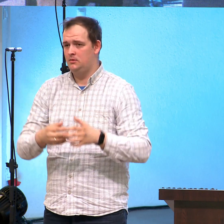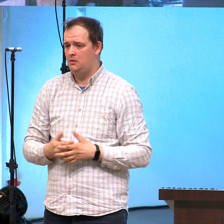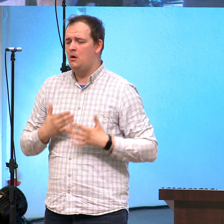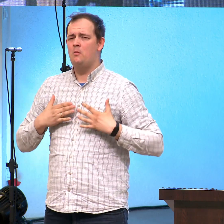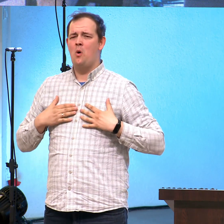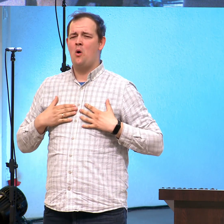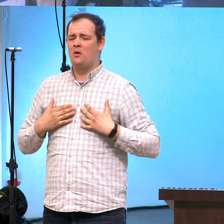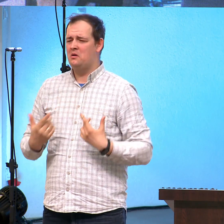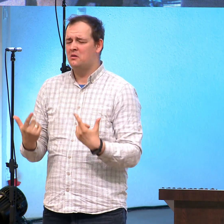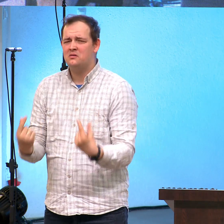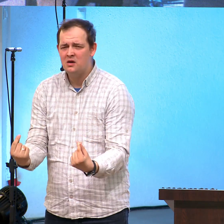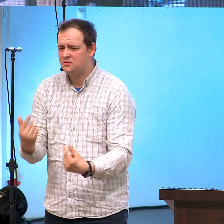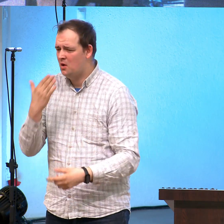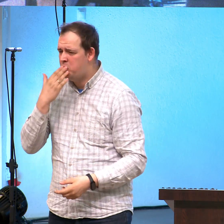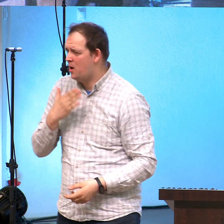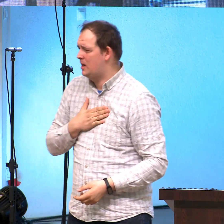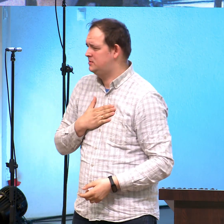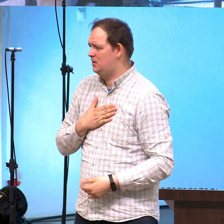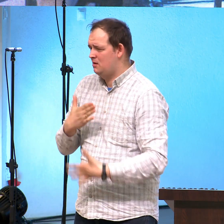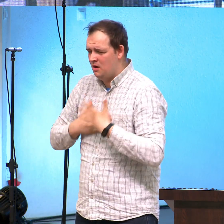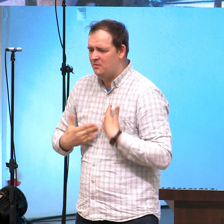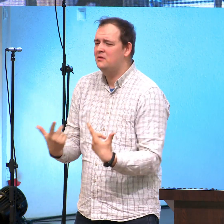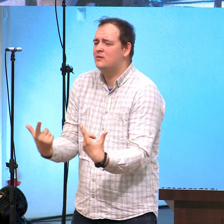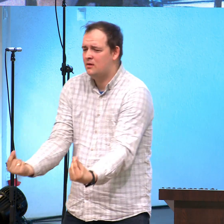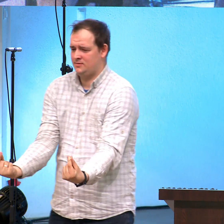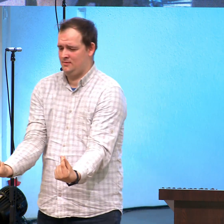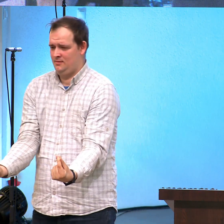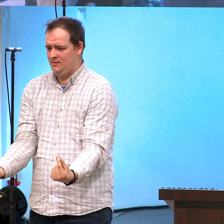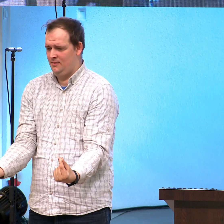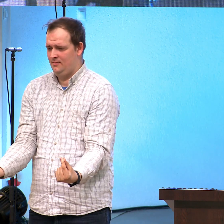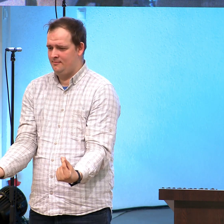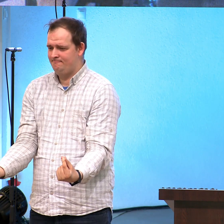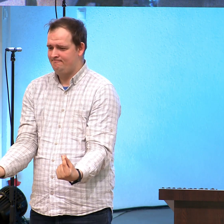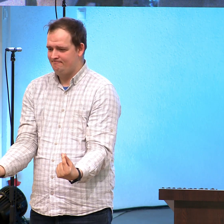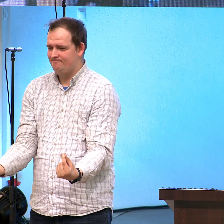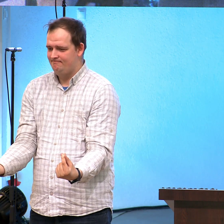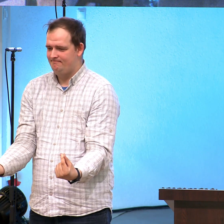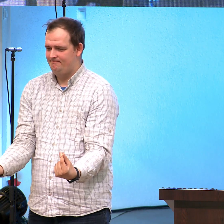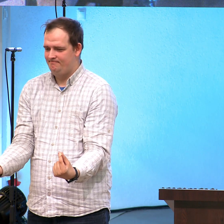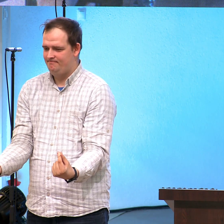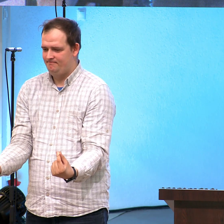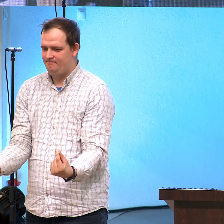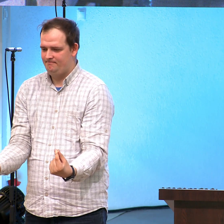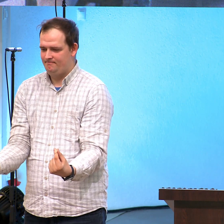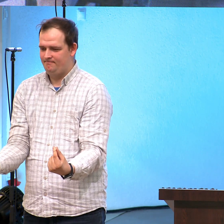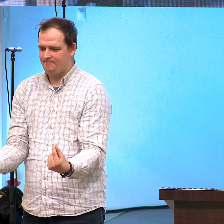мы начинаем судить, мы открываем свое сердце, где исчезает, когда исчезает